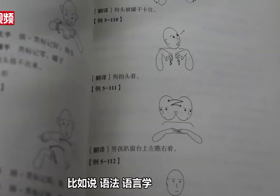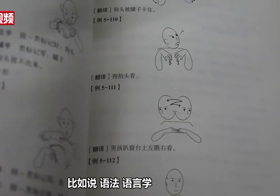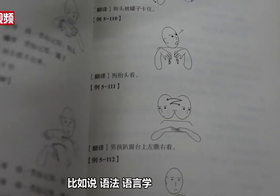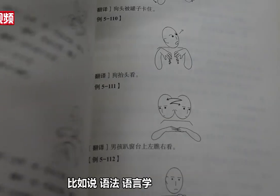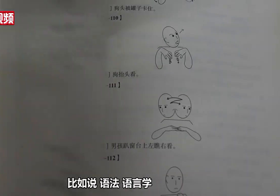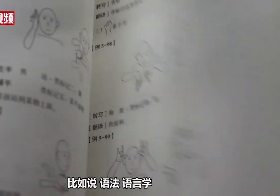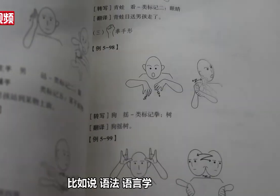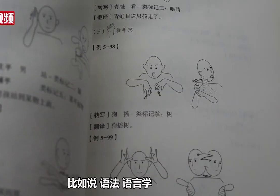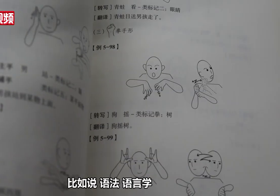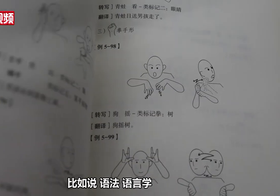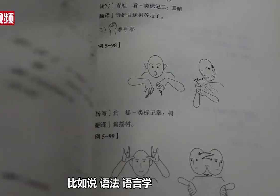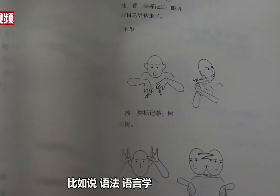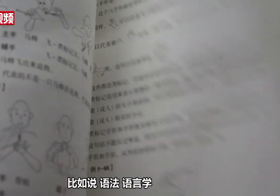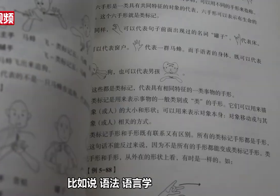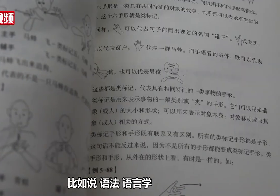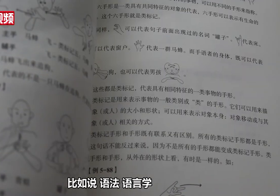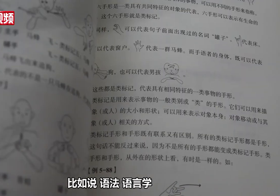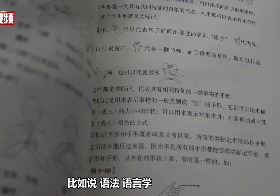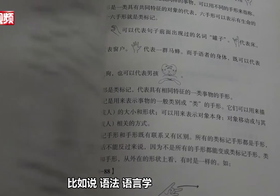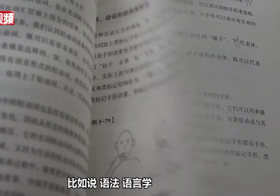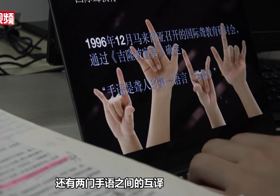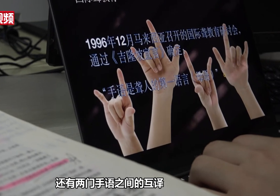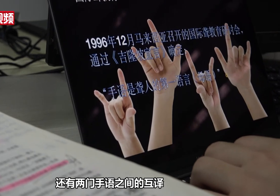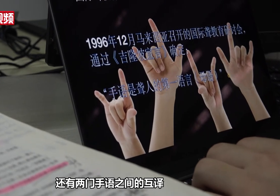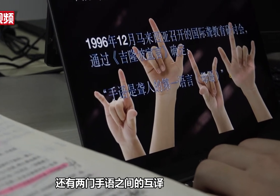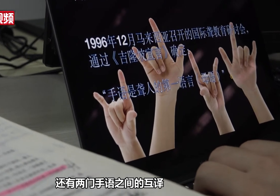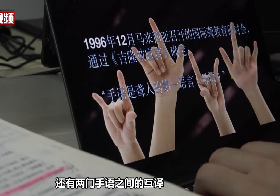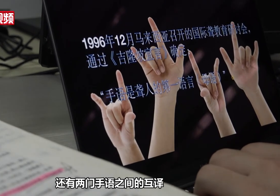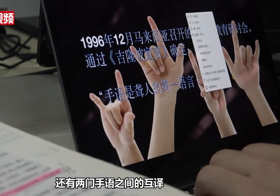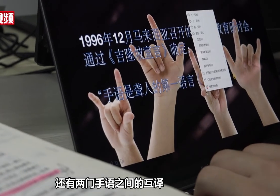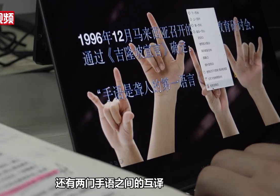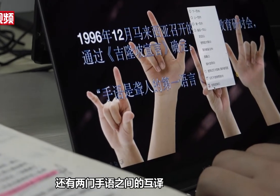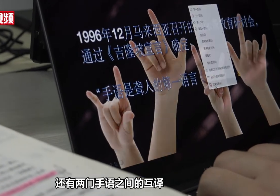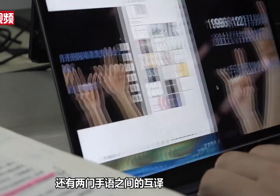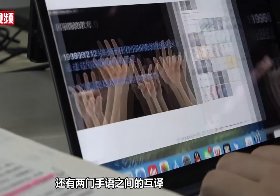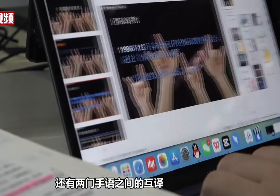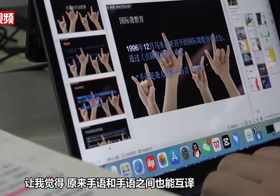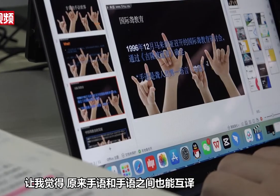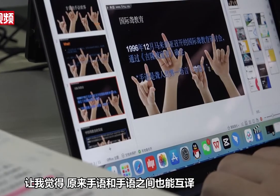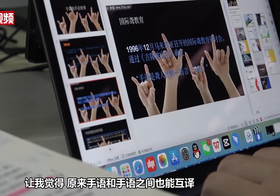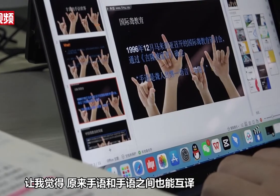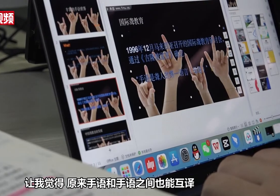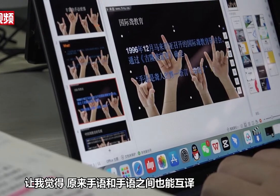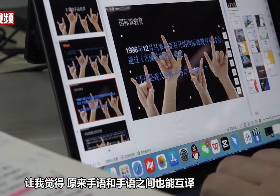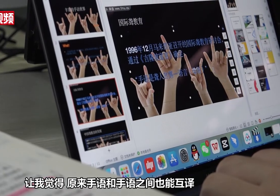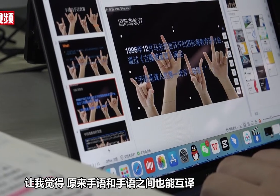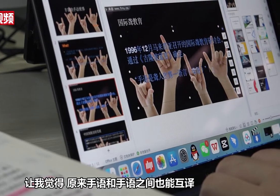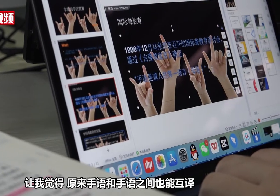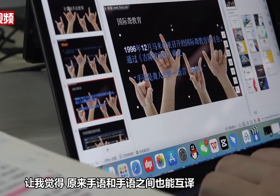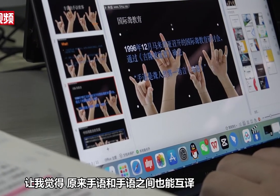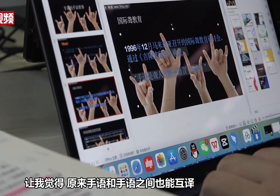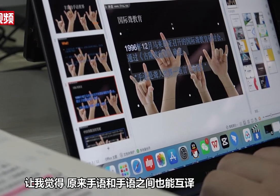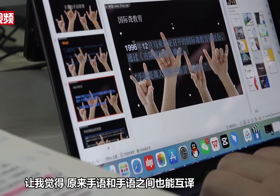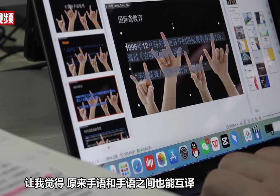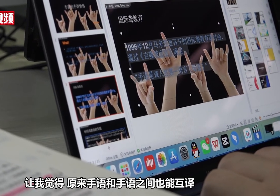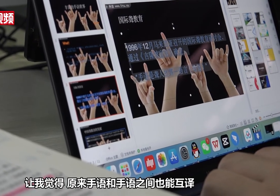个内容，比如说语法、语言学，还有他们两门手语之间的互译，让我觉得原来手语和